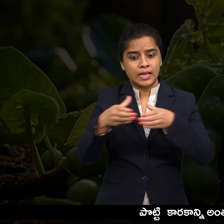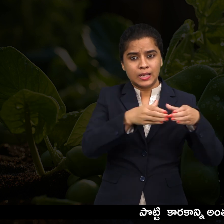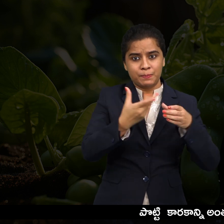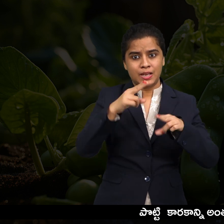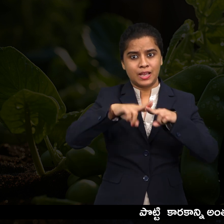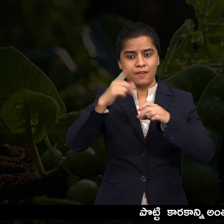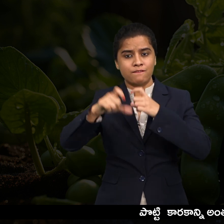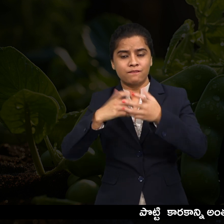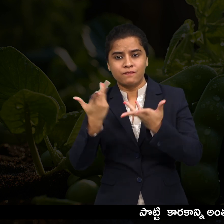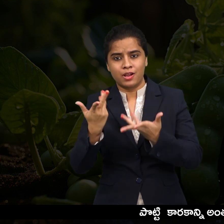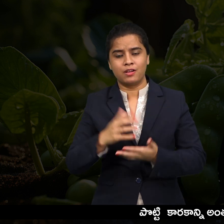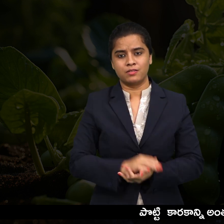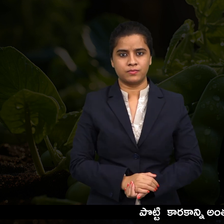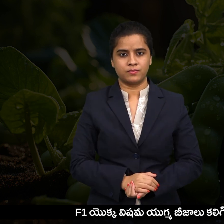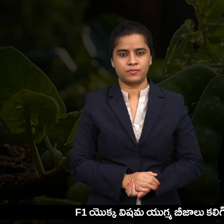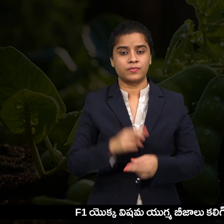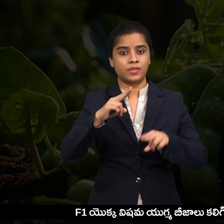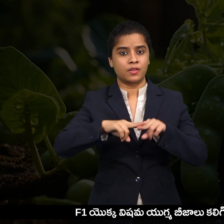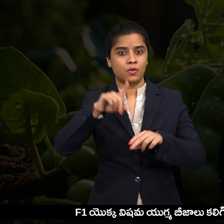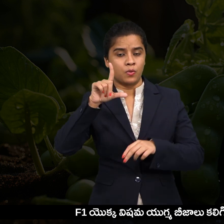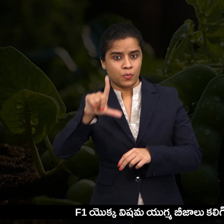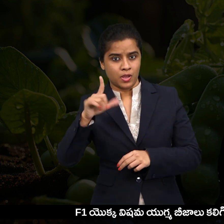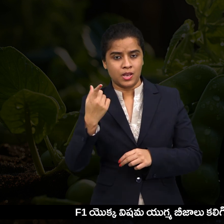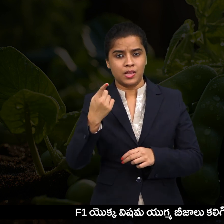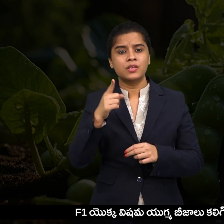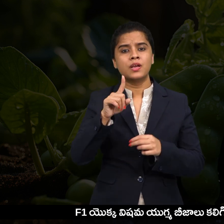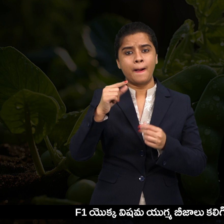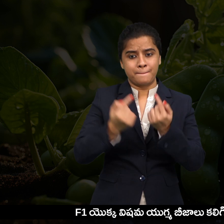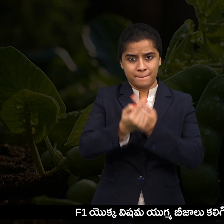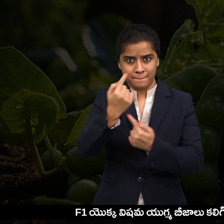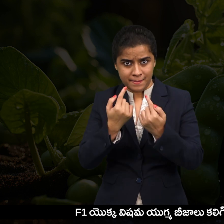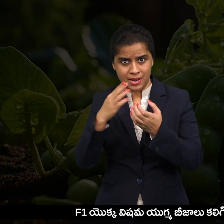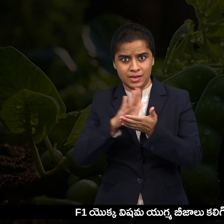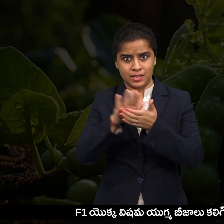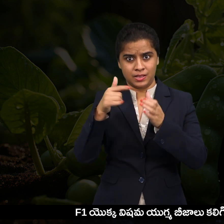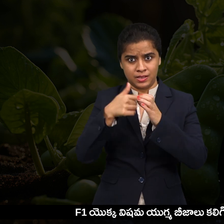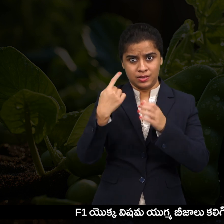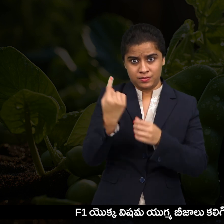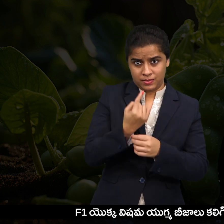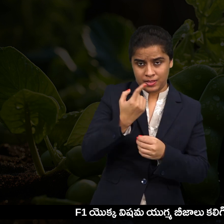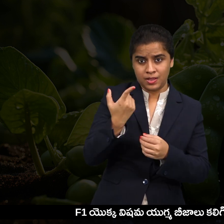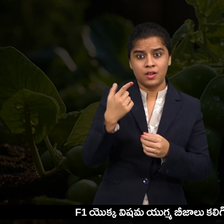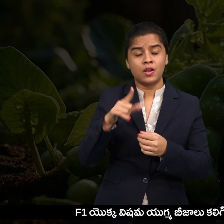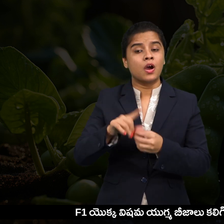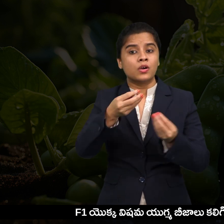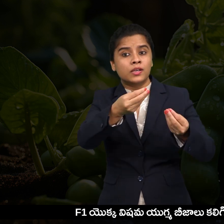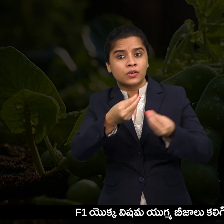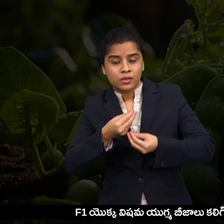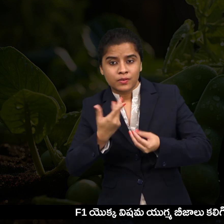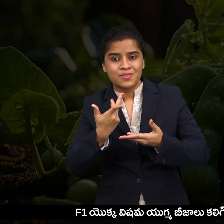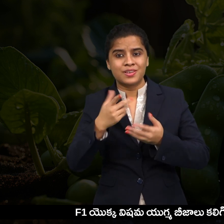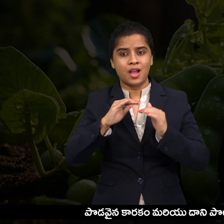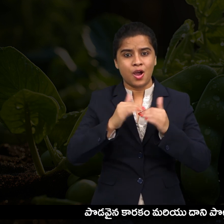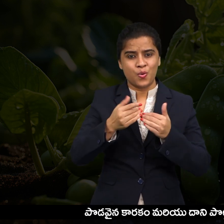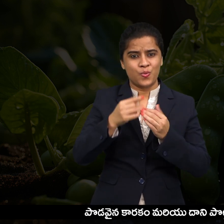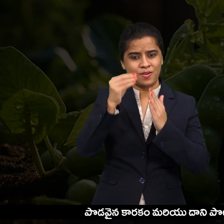లక్షణాంశం అని పిలిచాడు. F1 యొక్క విషమ యుగ్మ బీజాలు కలిగినది మరియు దాని పొడవాటి తల్లిదండ్రుల